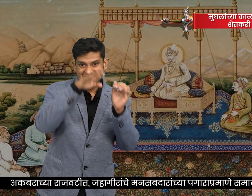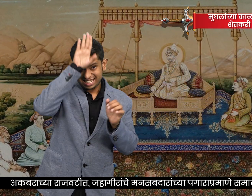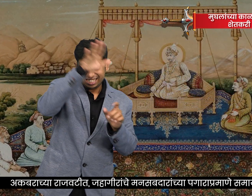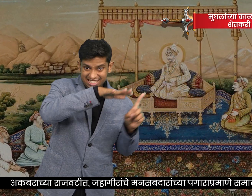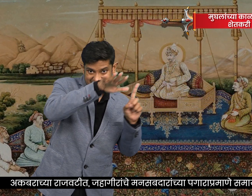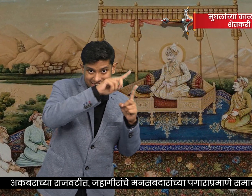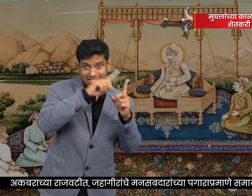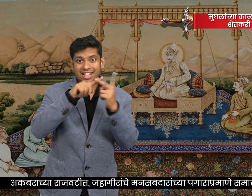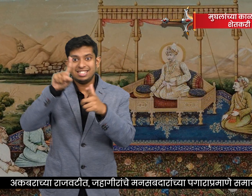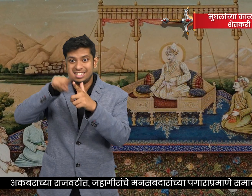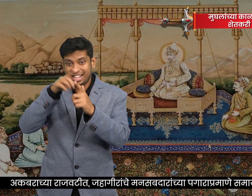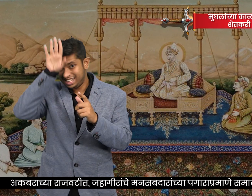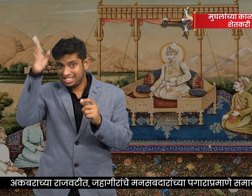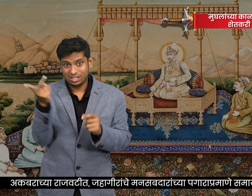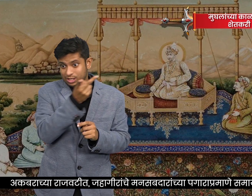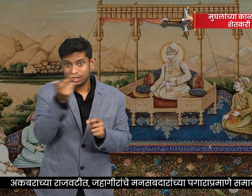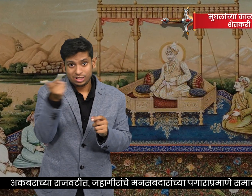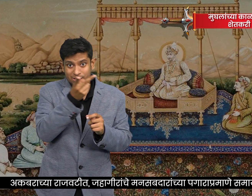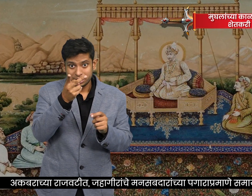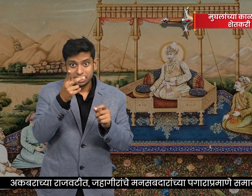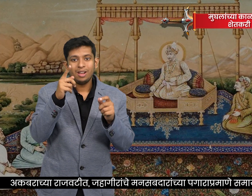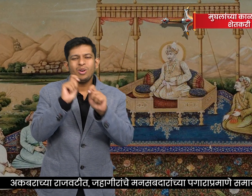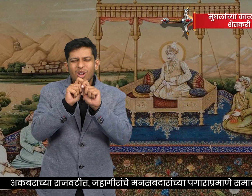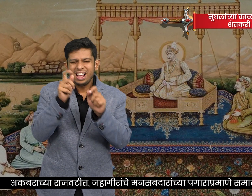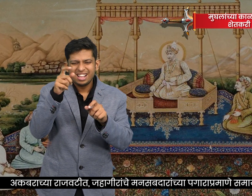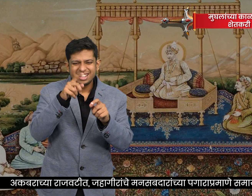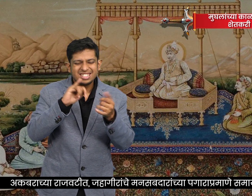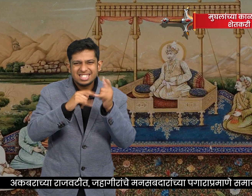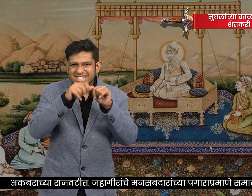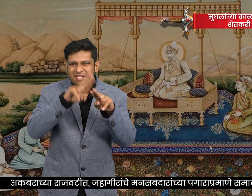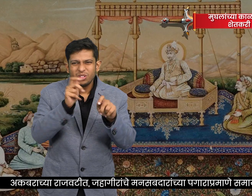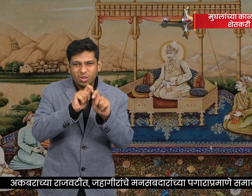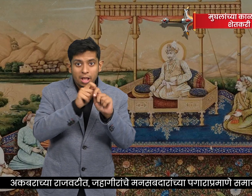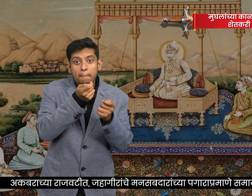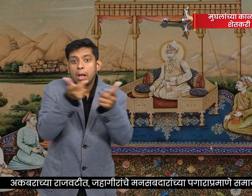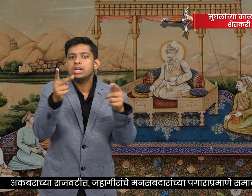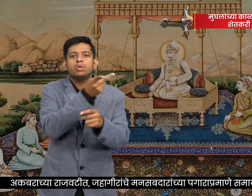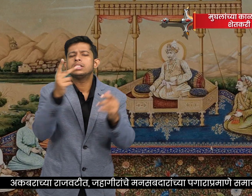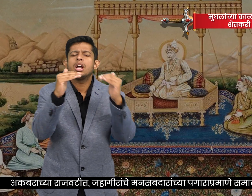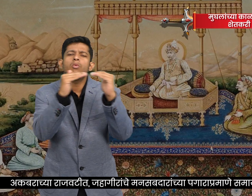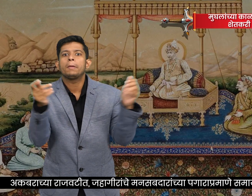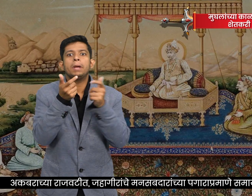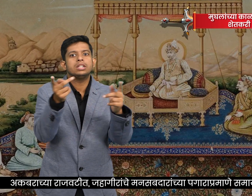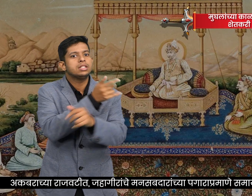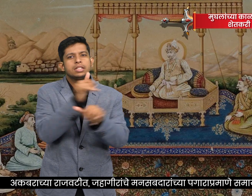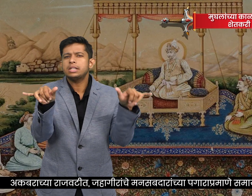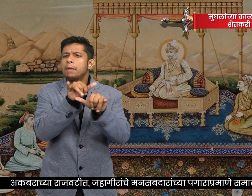राजवटीत जहांगीराचे मनसबदाराच्या तथापि औरंगजेबाच्या